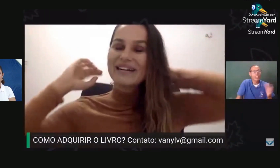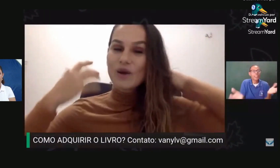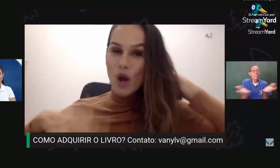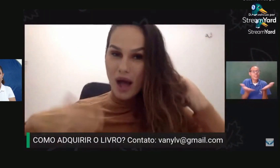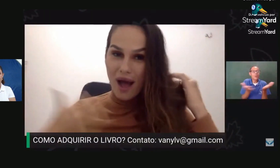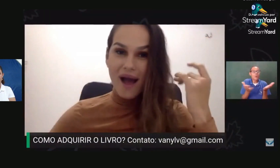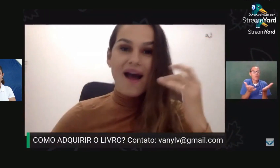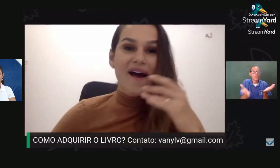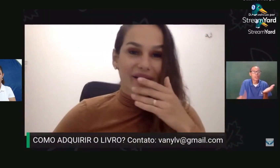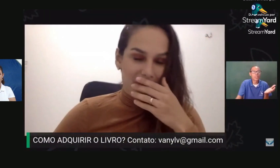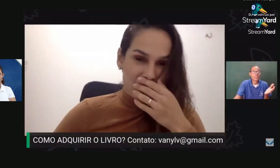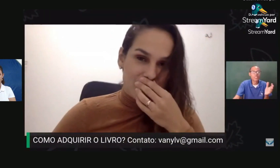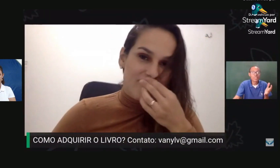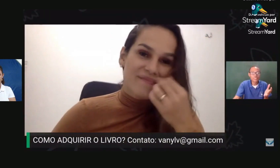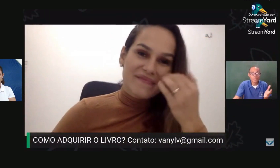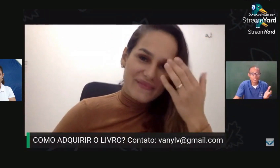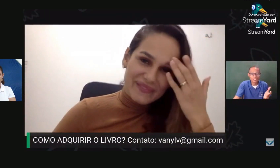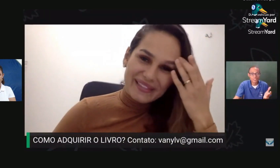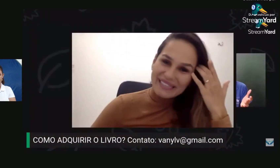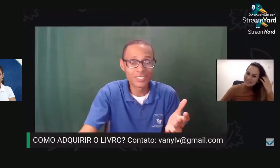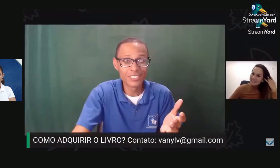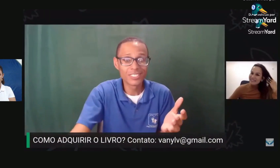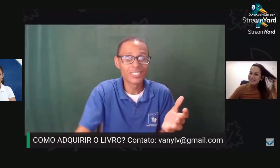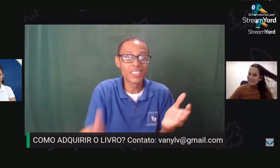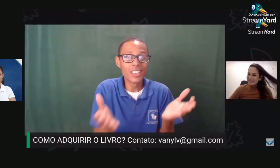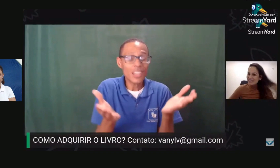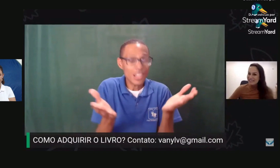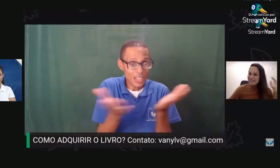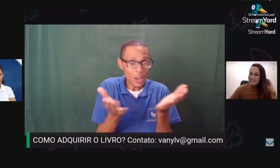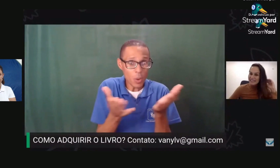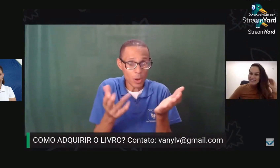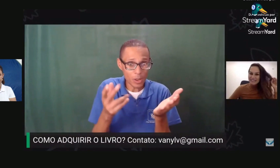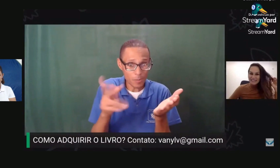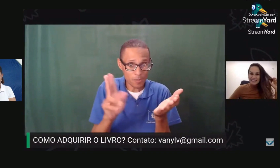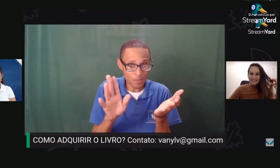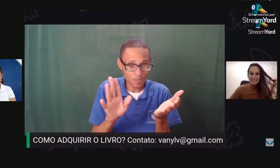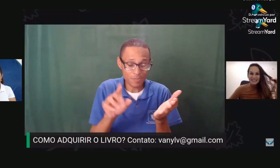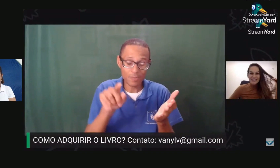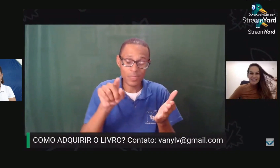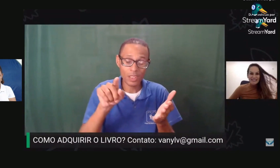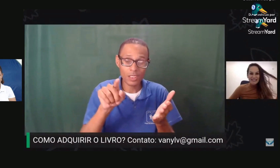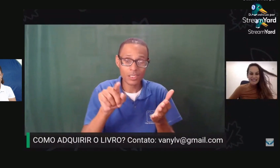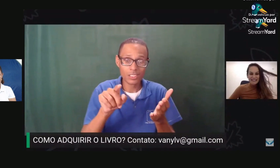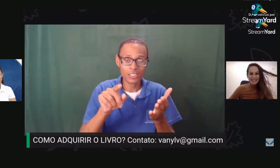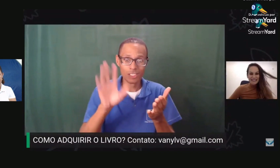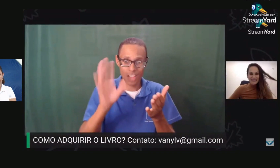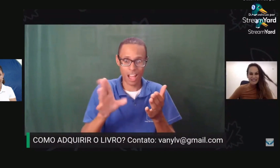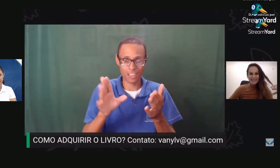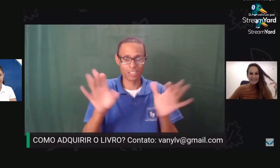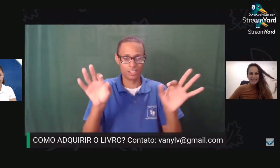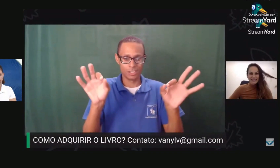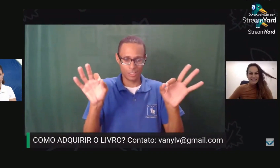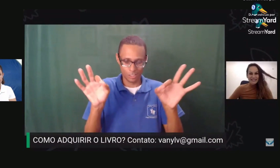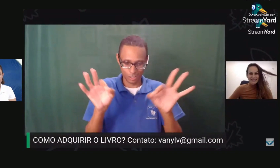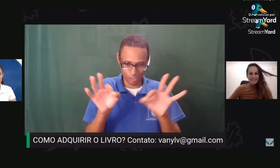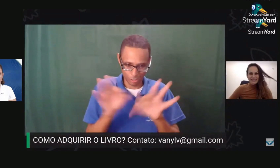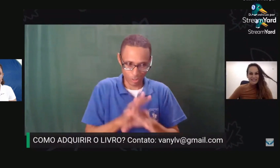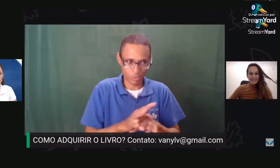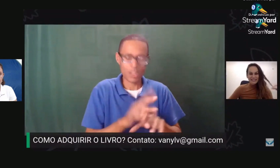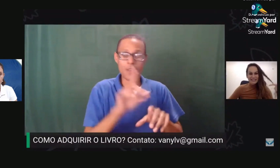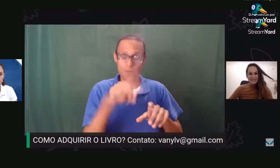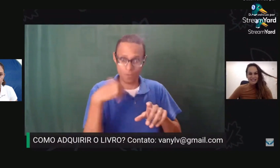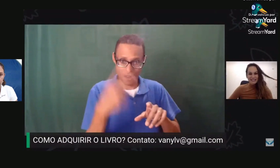páginas para finalizar. E agora? E agora, Vanessa, você